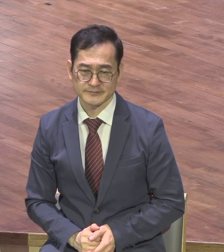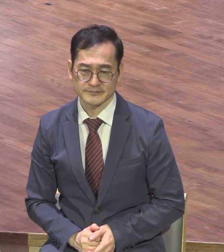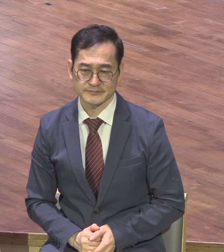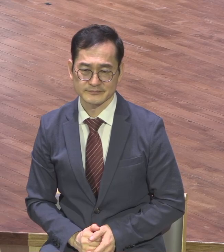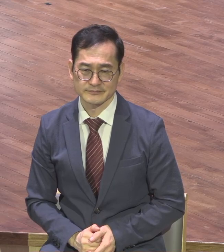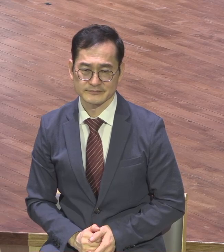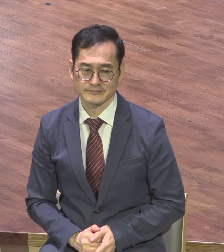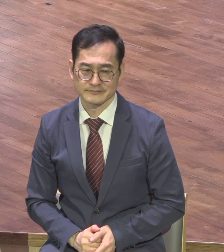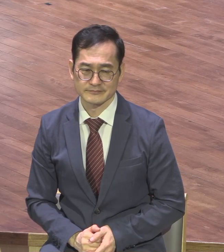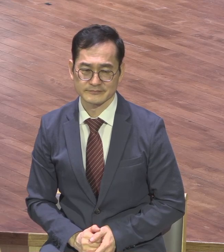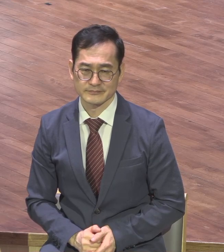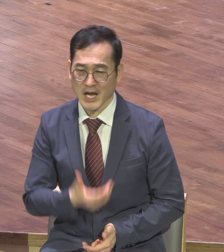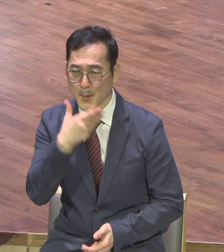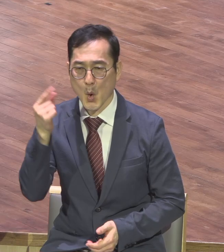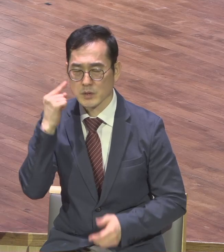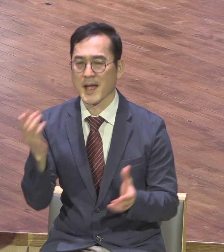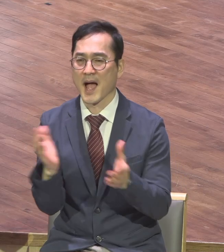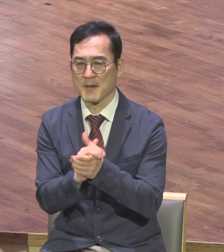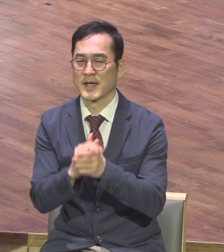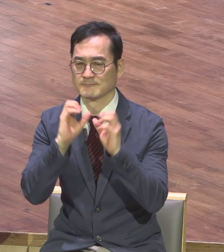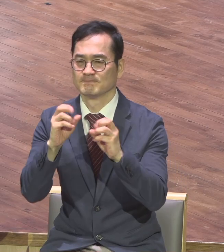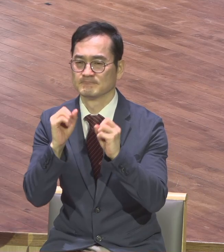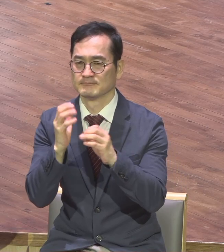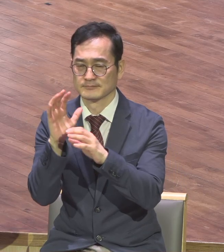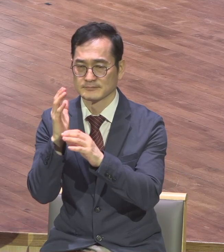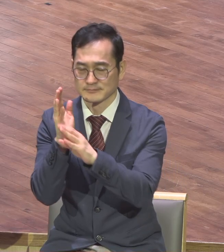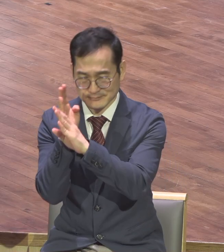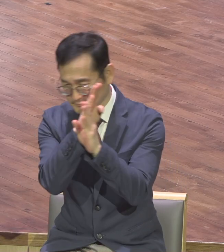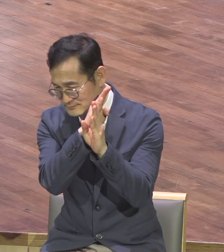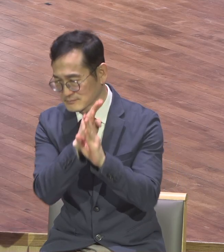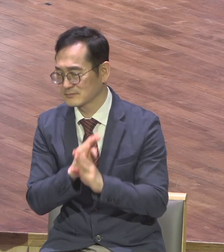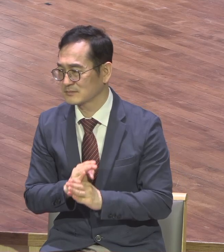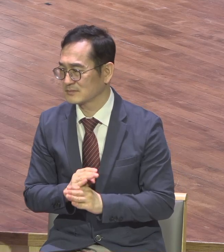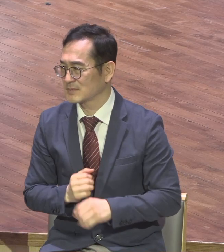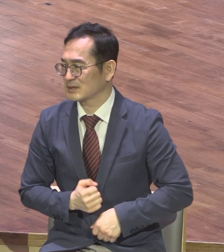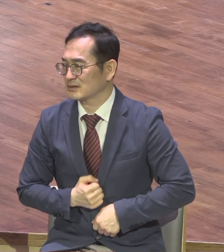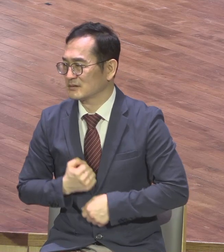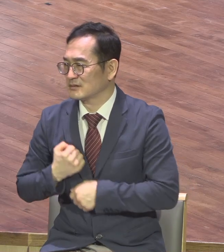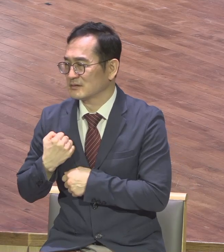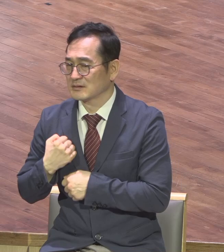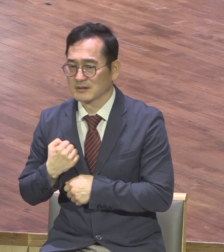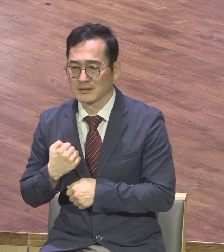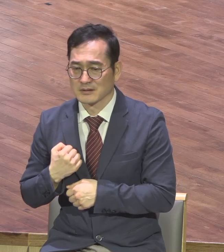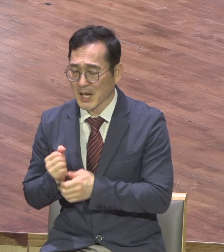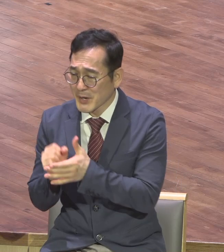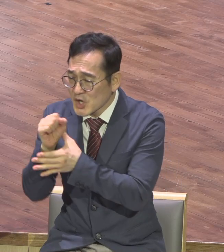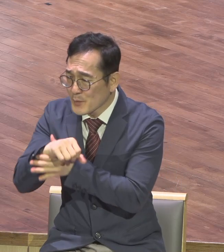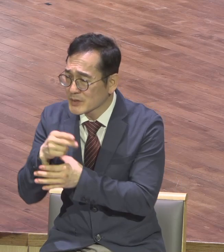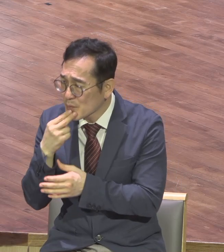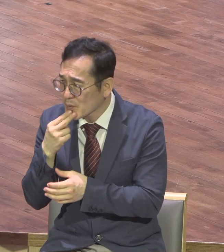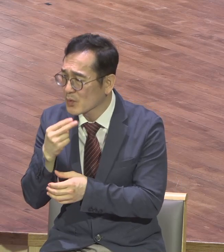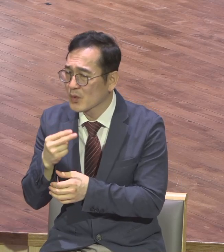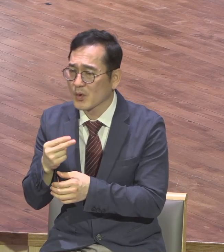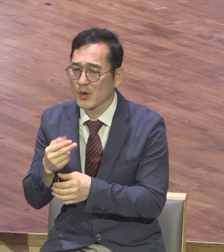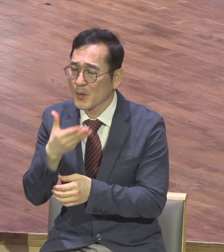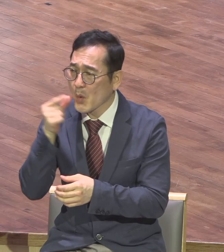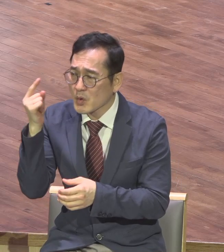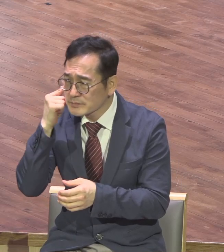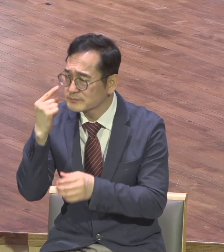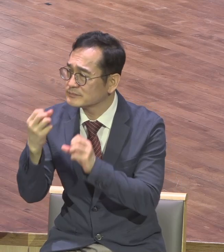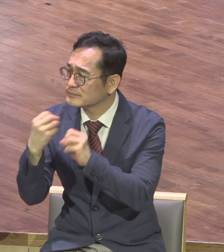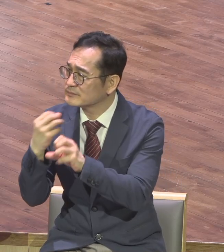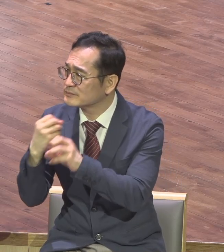살 거냐고요. 아무 소득도 없는 열매도 없고 증거도 없고 응답도 없는 거 아무 힘도 없는 거 언제까지 그러고